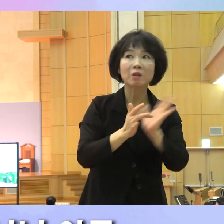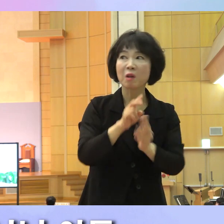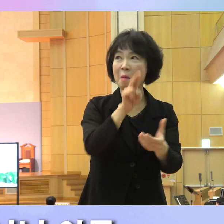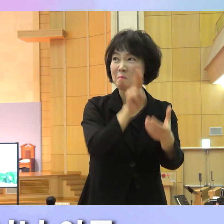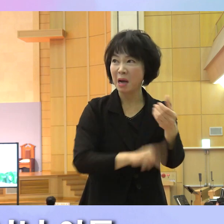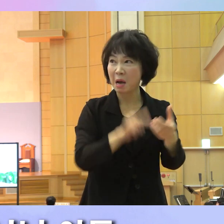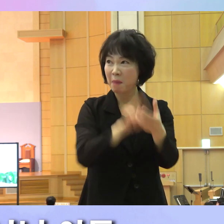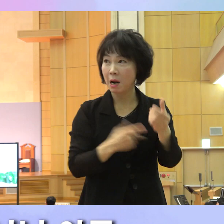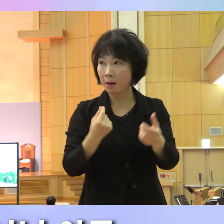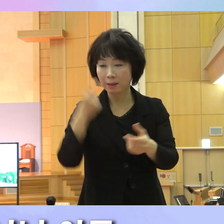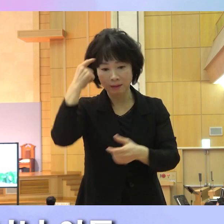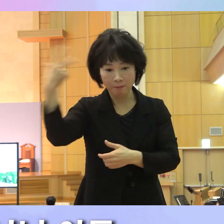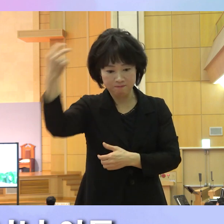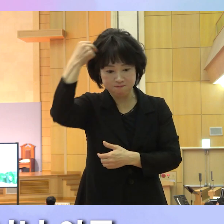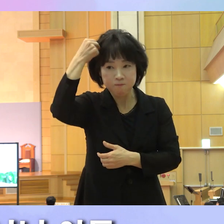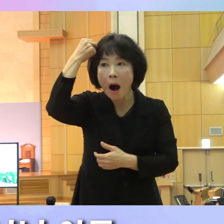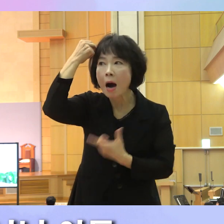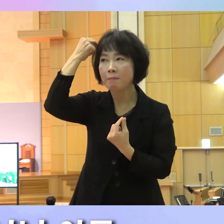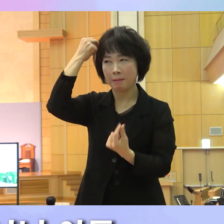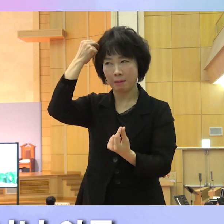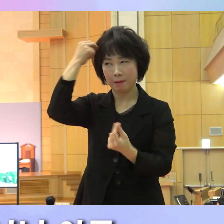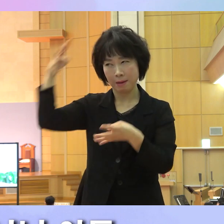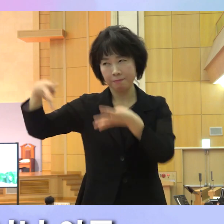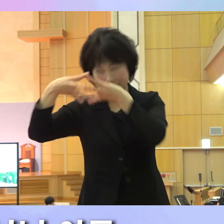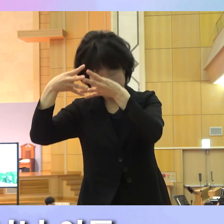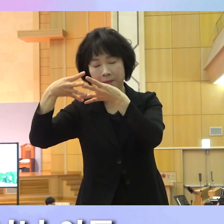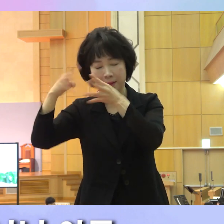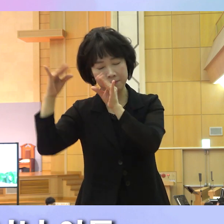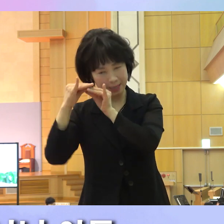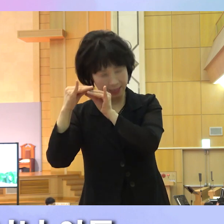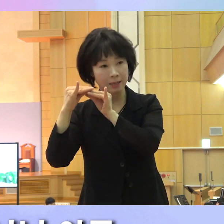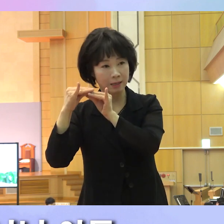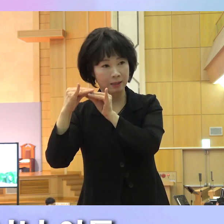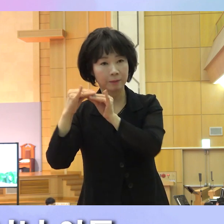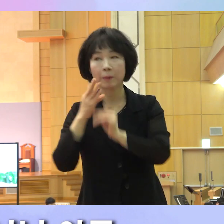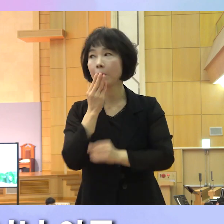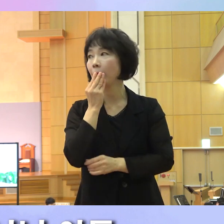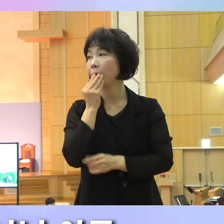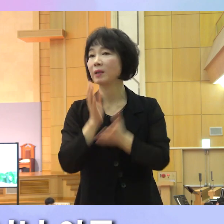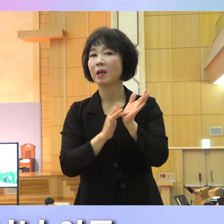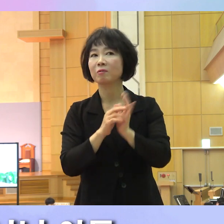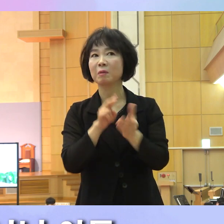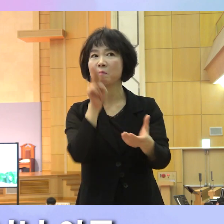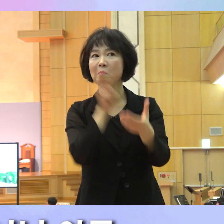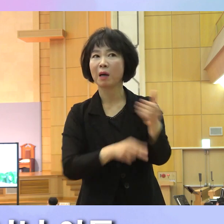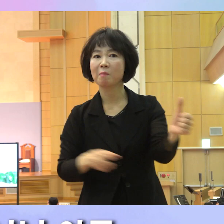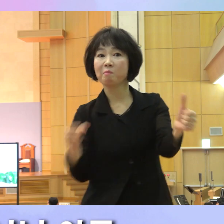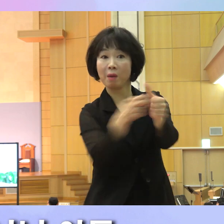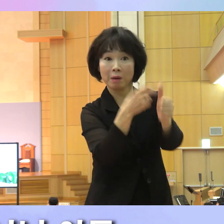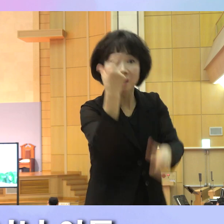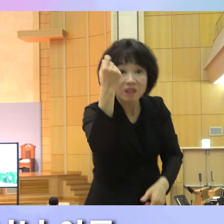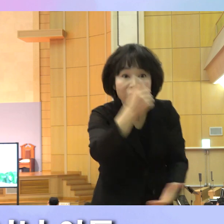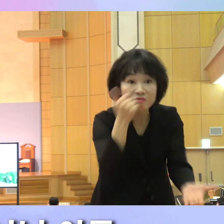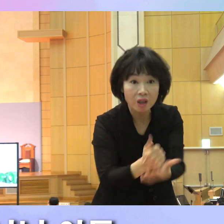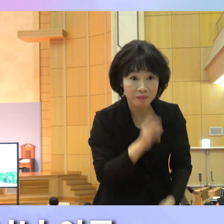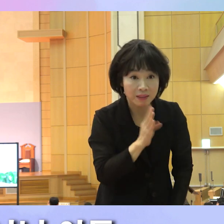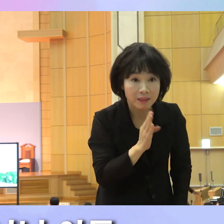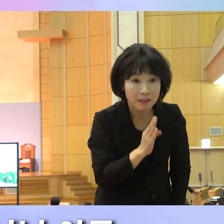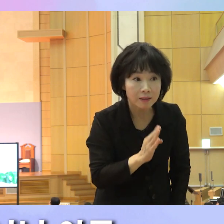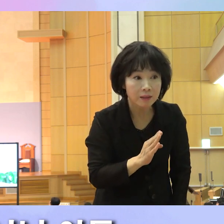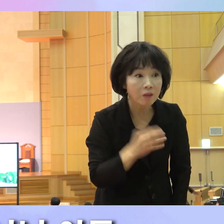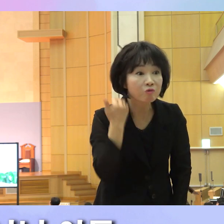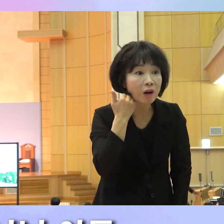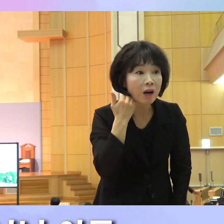보내가지고 모든 죄인을 구원하기 위해서 이 땅에 구주로 오시고 우리 죄를 위해 죽으셨다가 3일 만에 부활함으로 예수님이